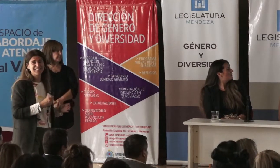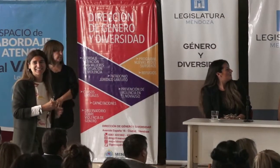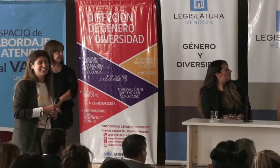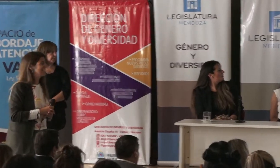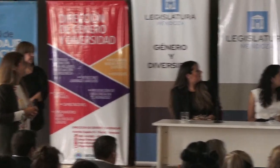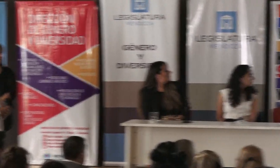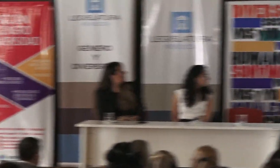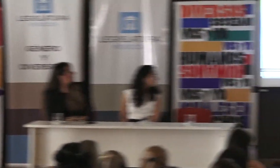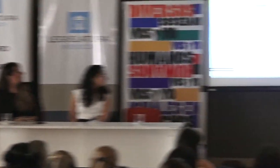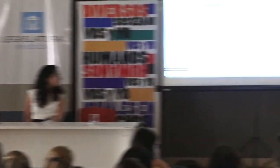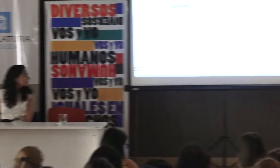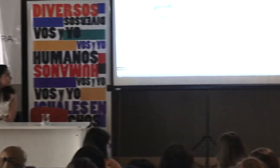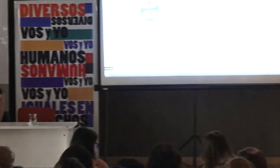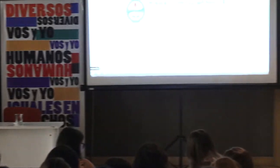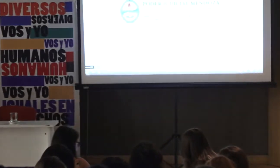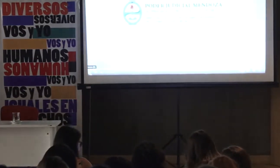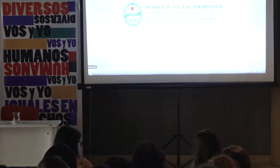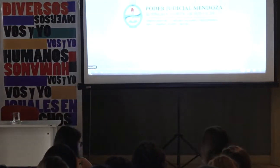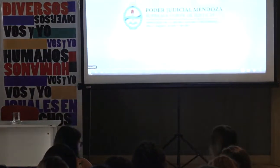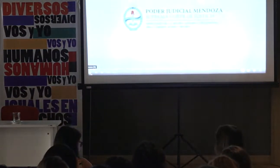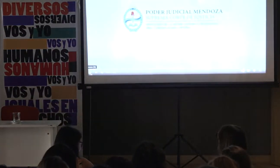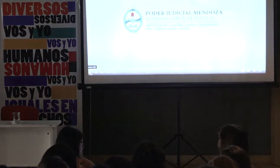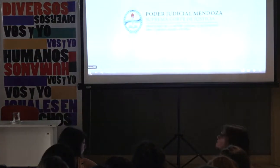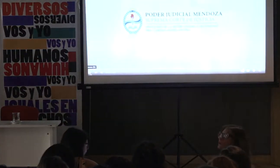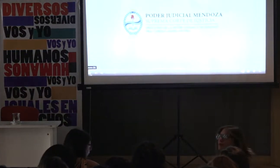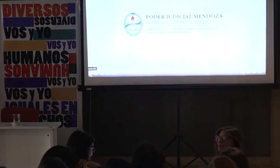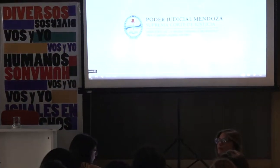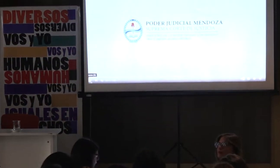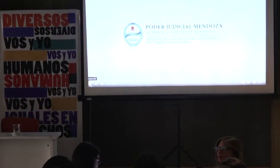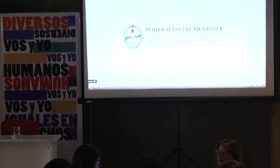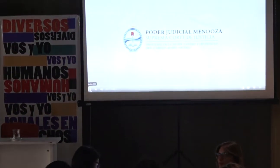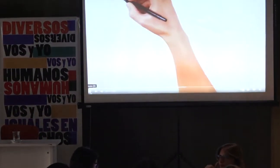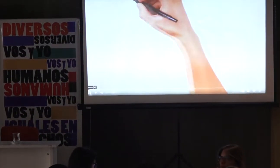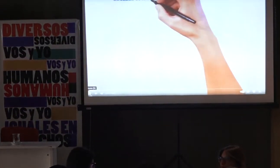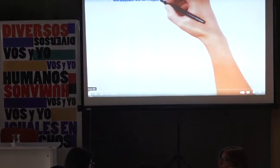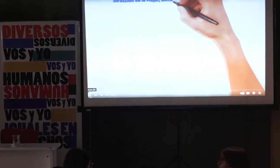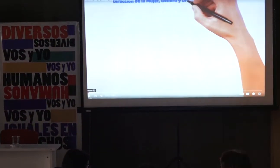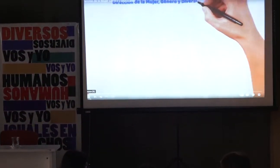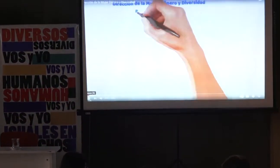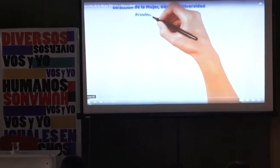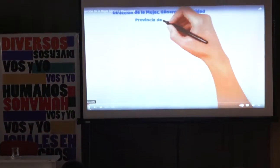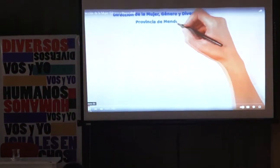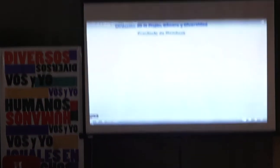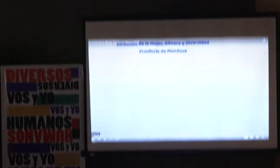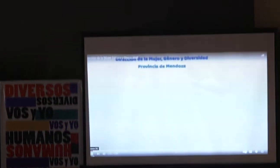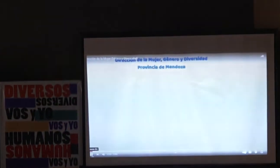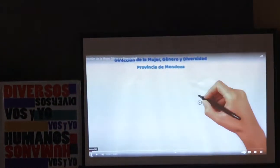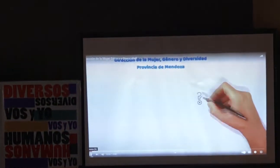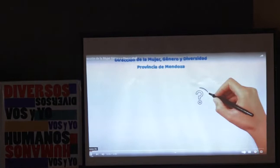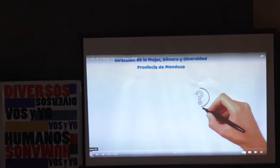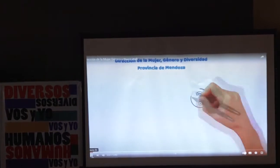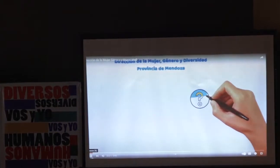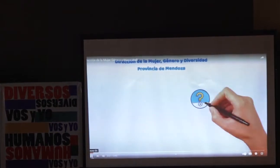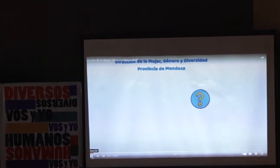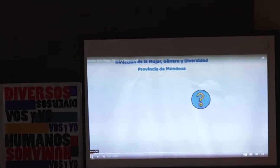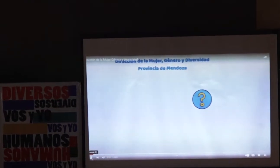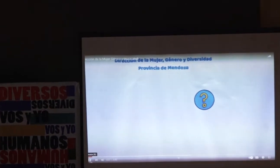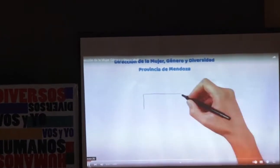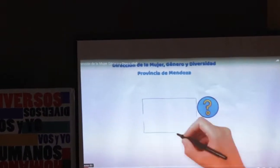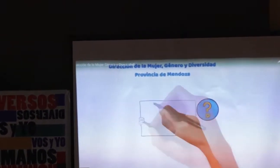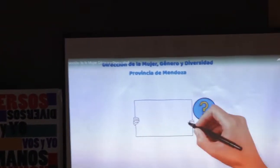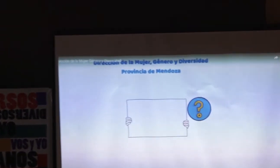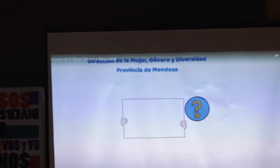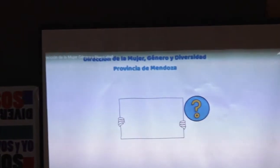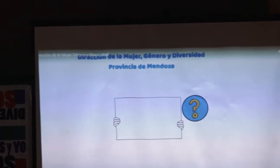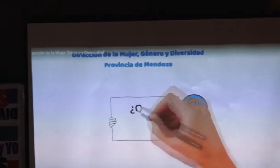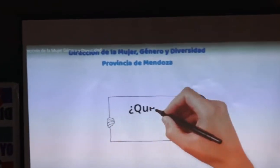A ver si sale. La Dirección de la Mujer, Género y Diversidad de la Suprema Corte de Justicia de Mendoza. Y para ello, queremos contarte qué